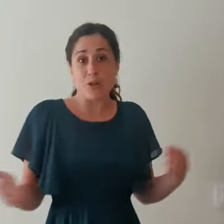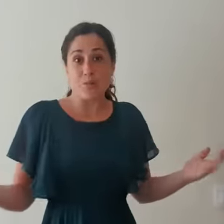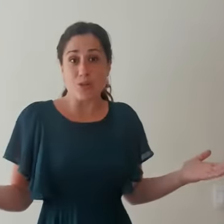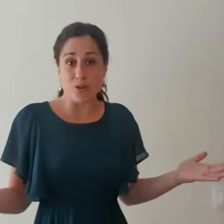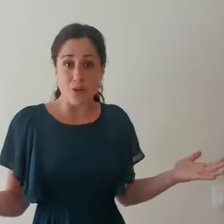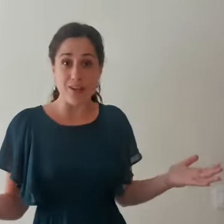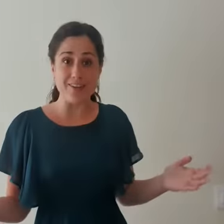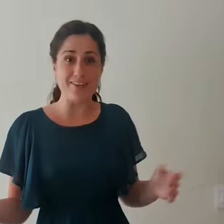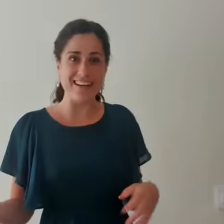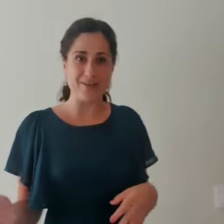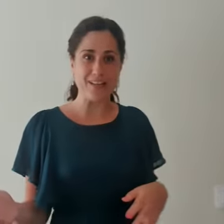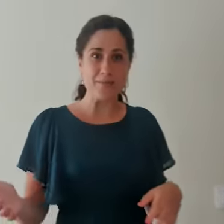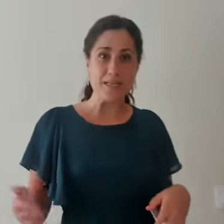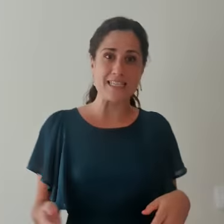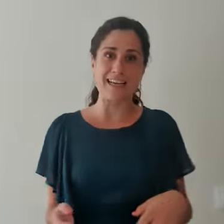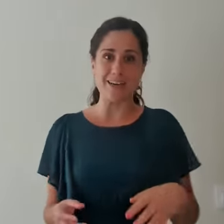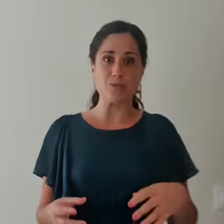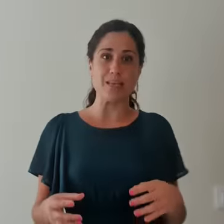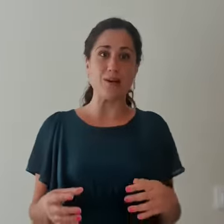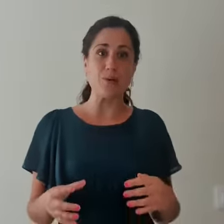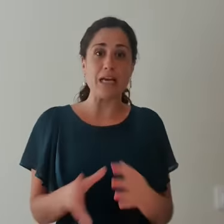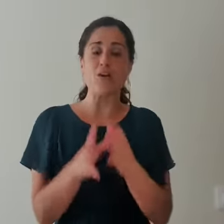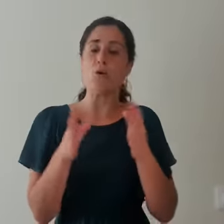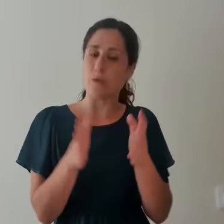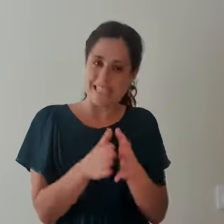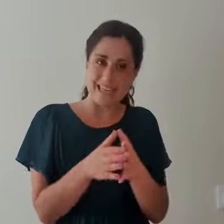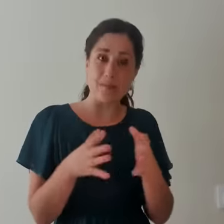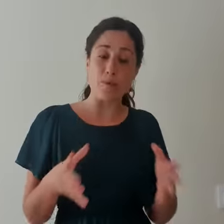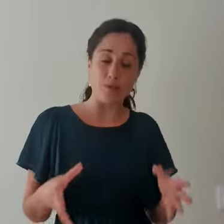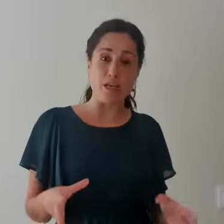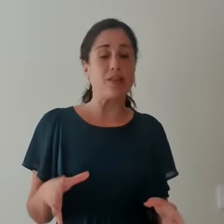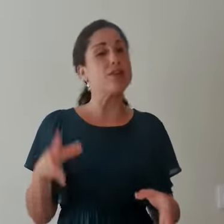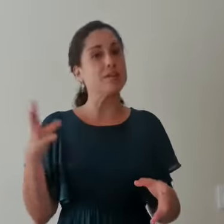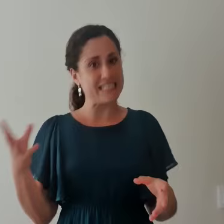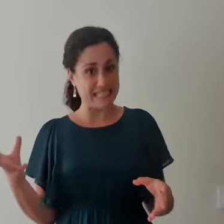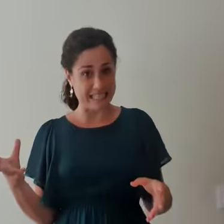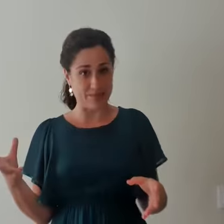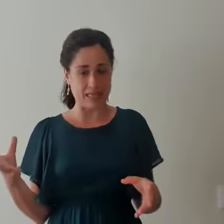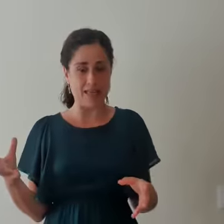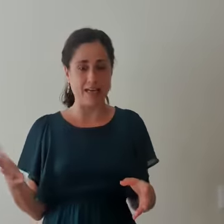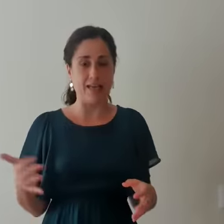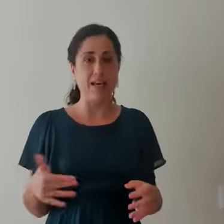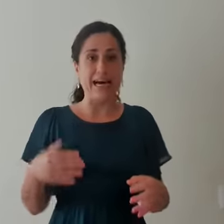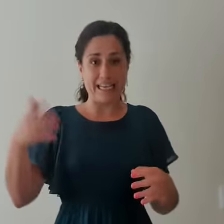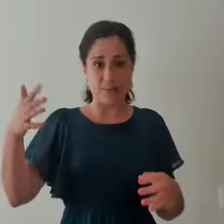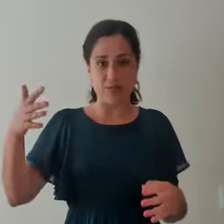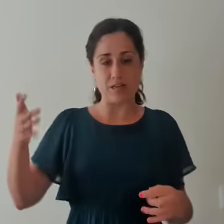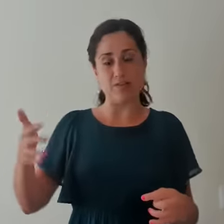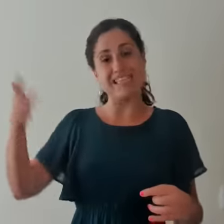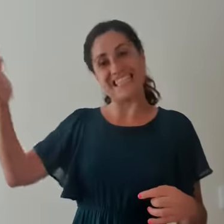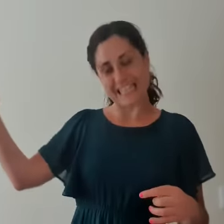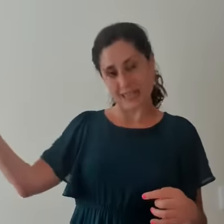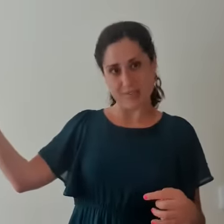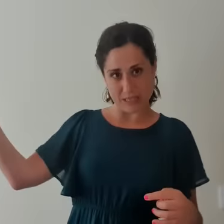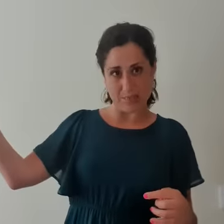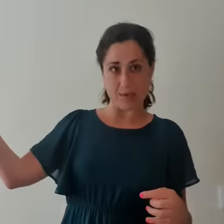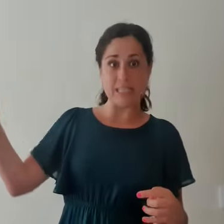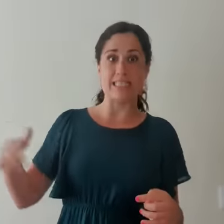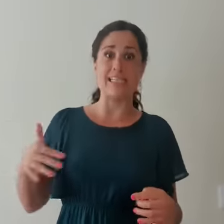Bueno, hemos conocido en la rueda de prensa de la Junta de Gobierno una serie de modificaciones que se van a hacer a las bonificaciones inicialmente previstas,